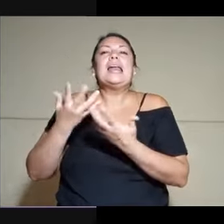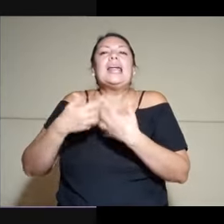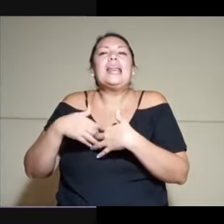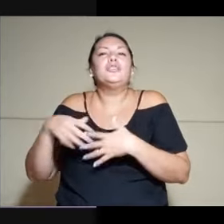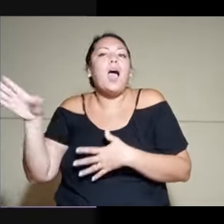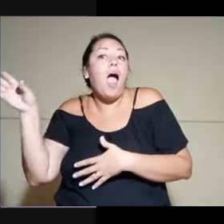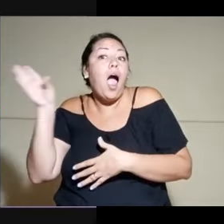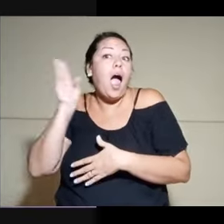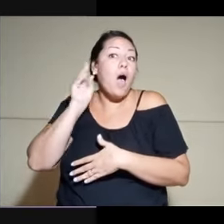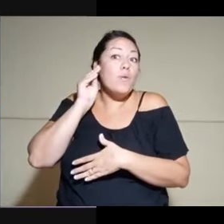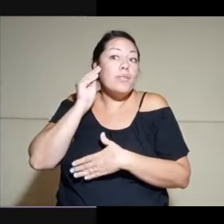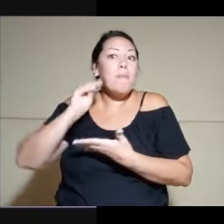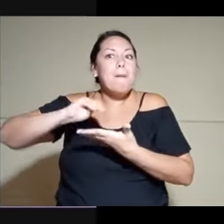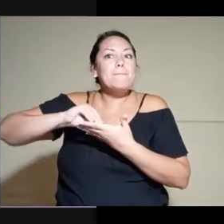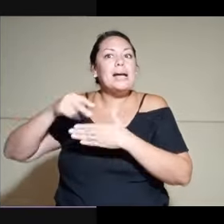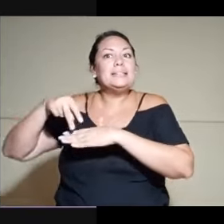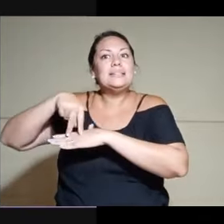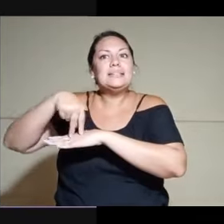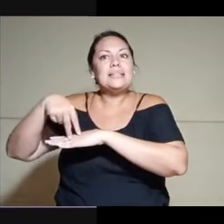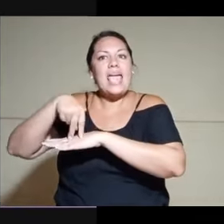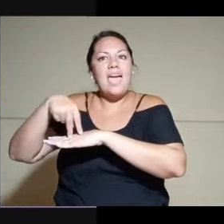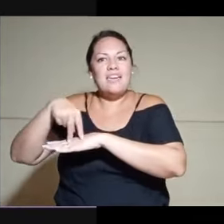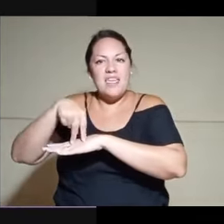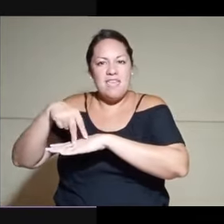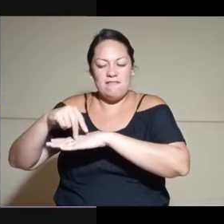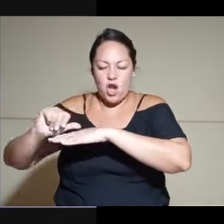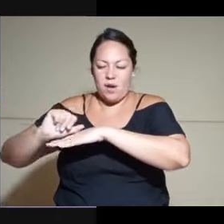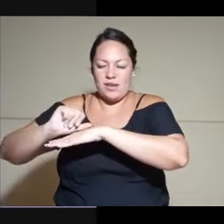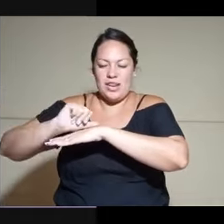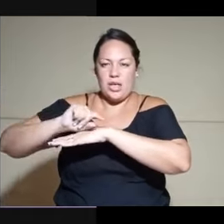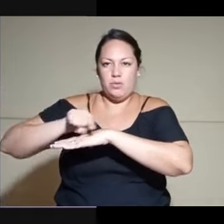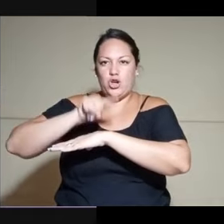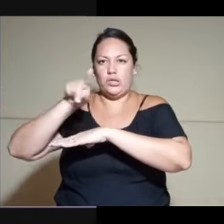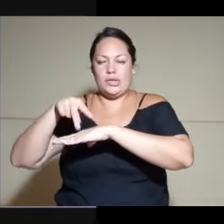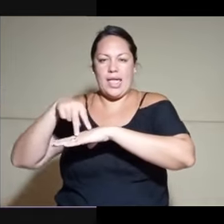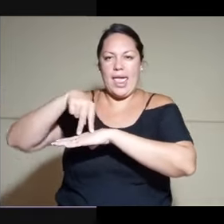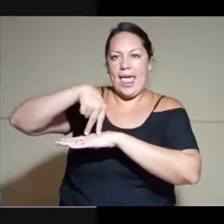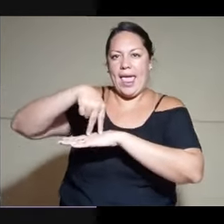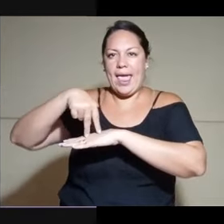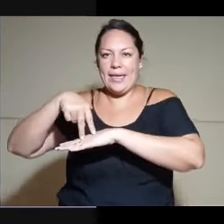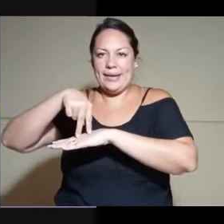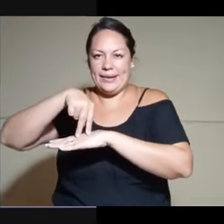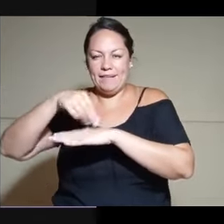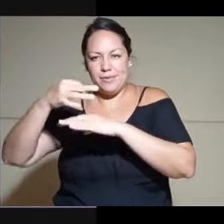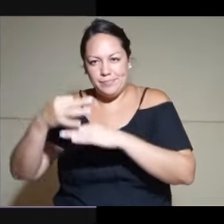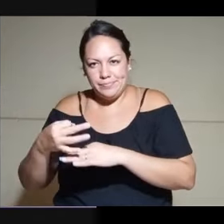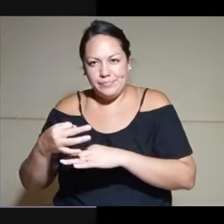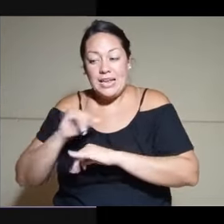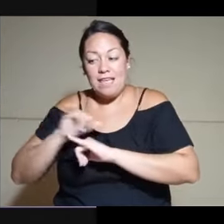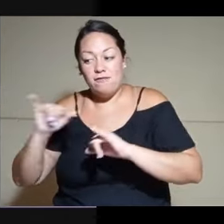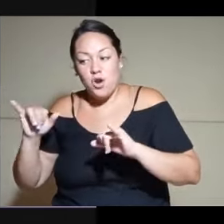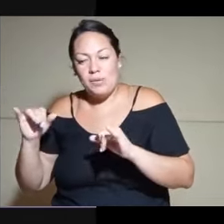oído, pero la cóclea tiene que ver con la audición, por eso hay una rama que es la auditiva o la coclear, y tiene otra